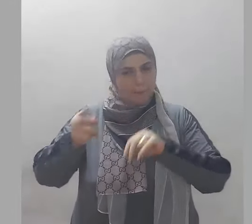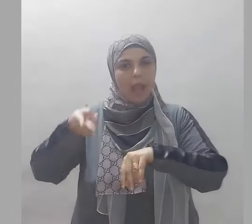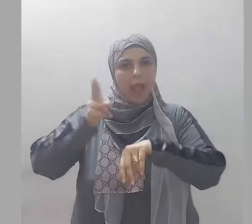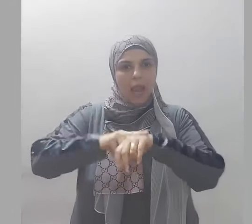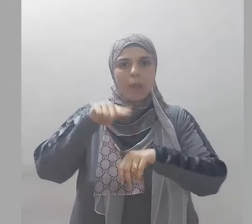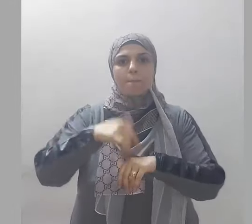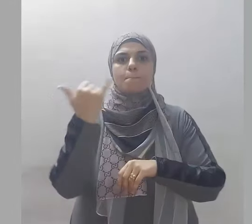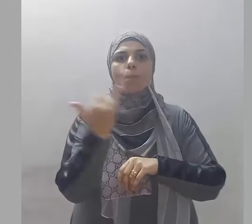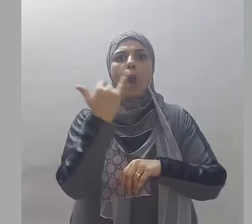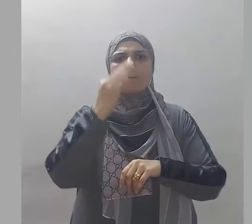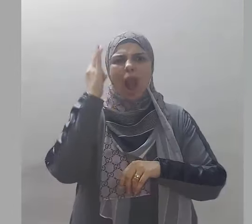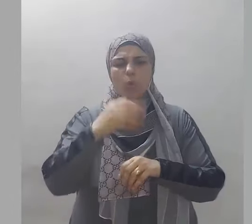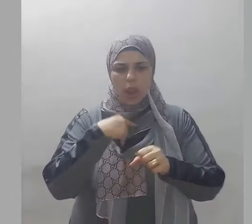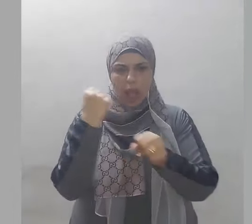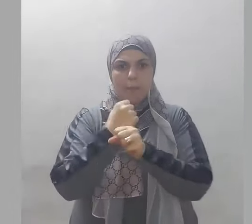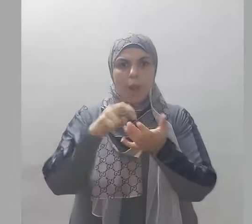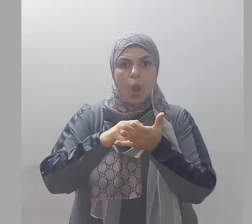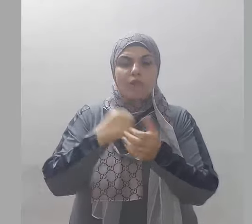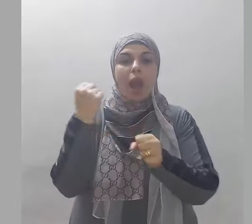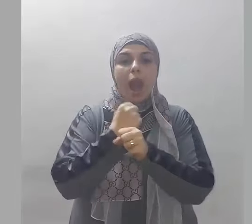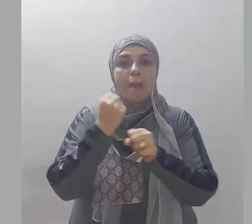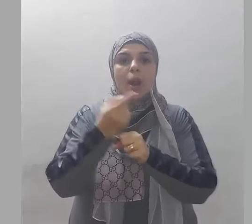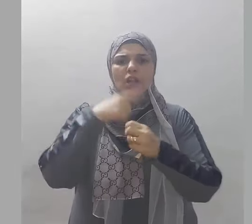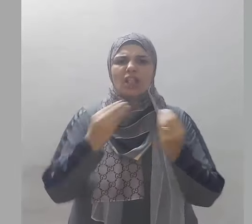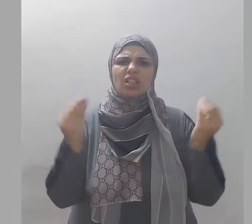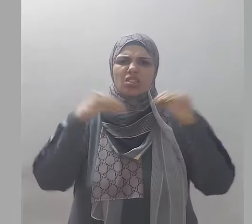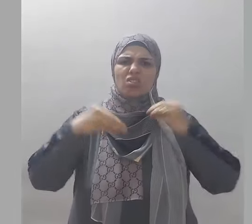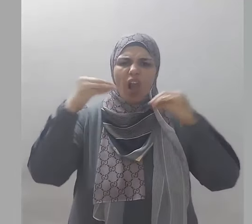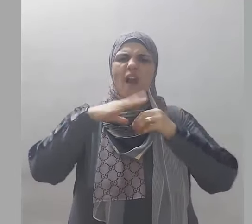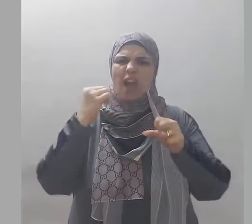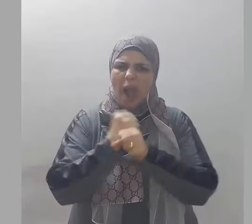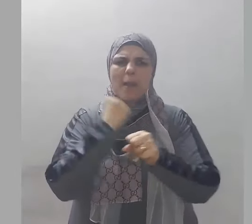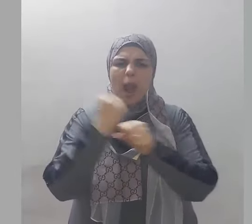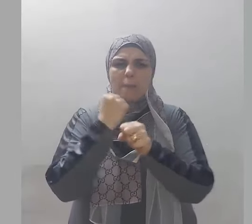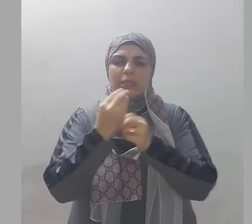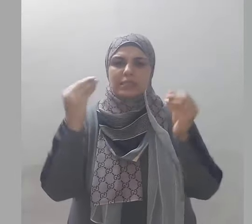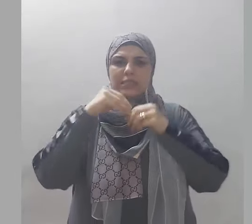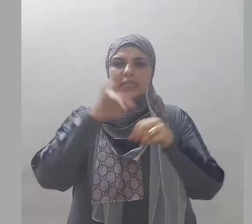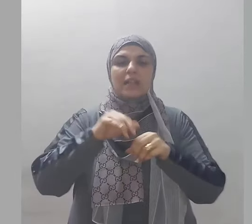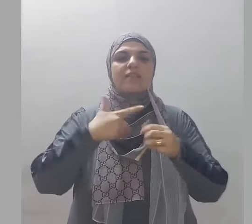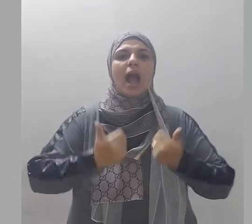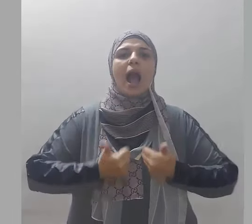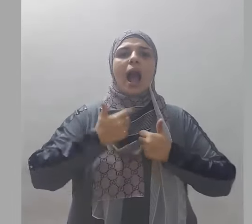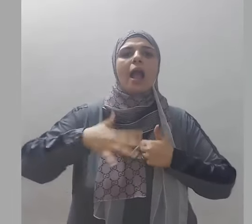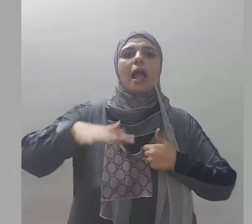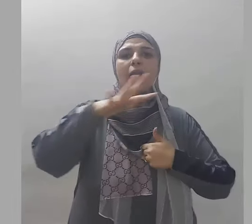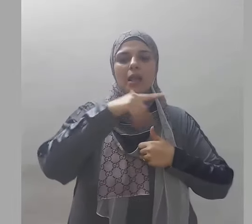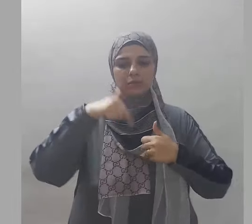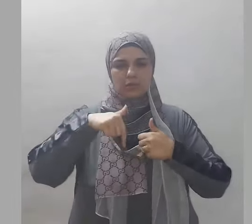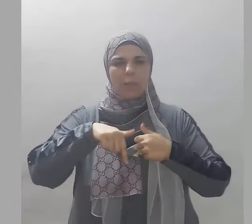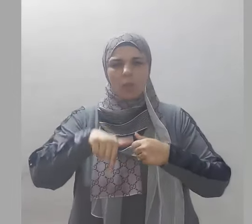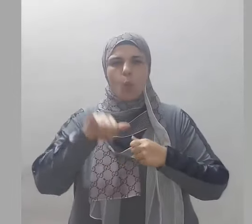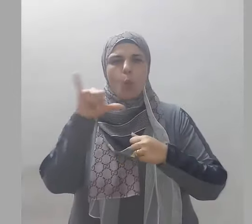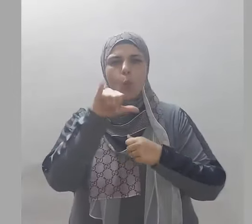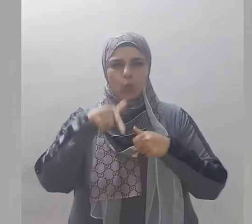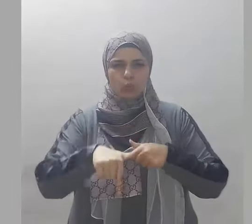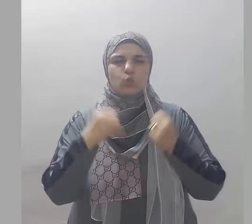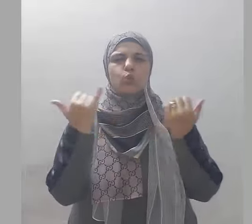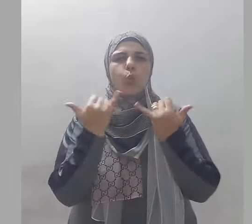أهمية إتقان العمل ومضاعفة الجهد بجميع جوانب حياتنا في هذه المرحلة الصعبة، فلكل